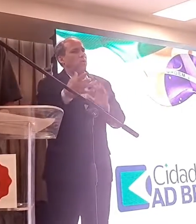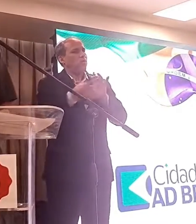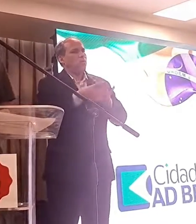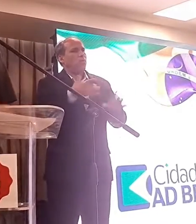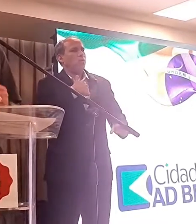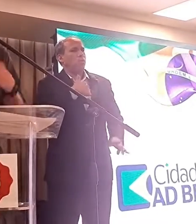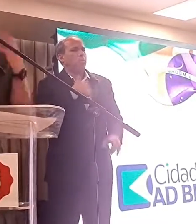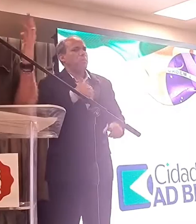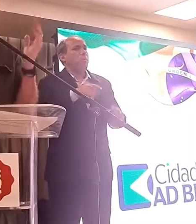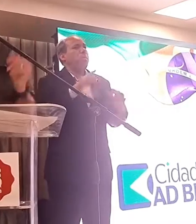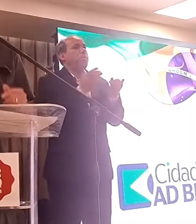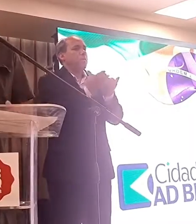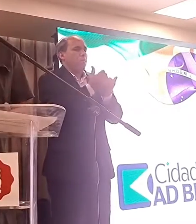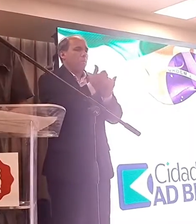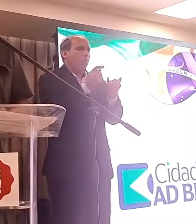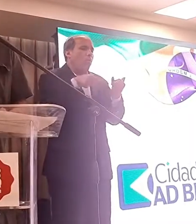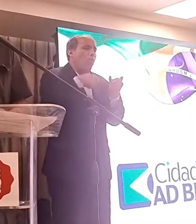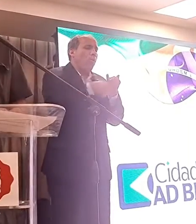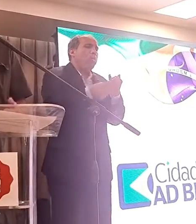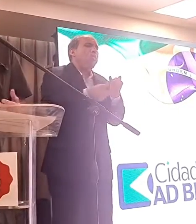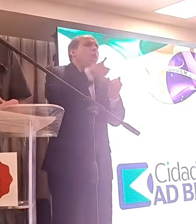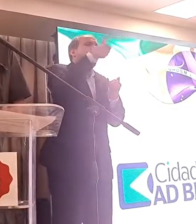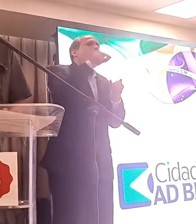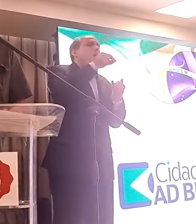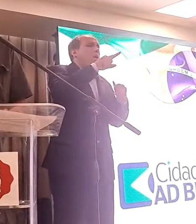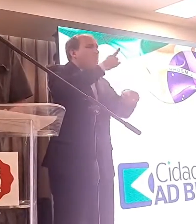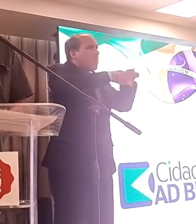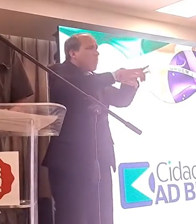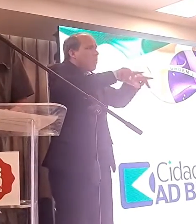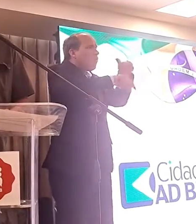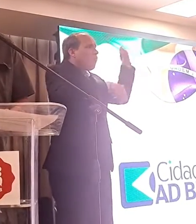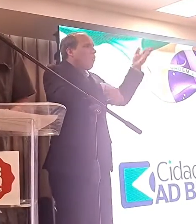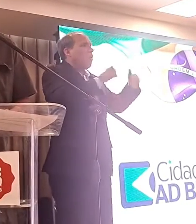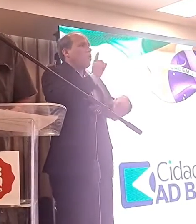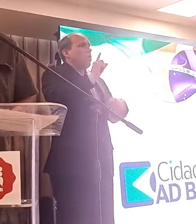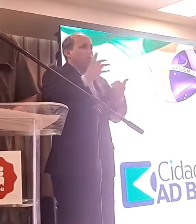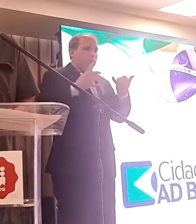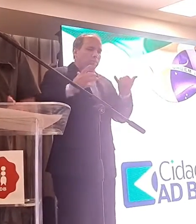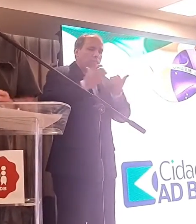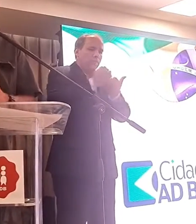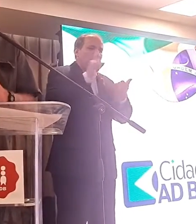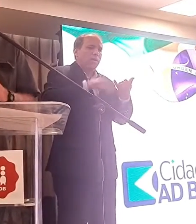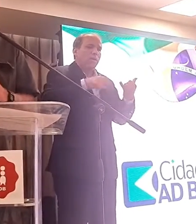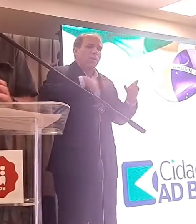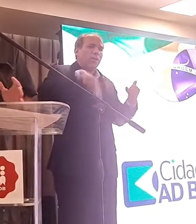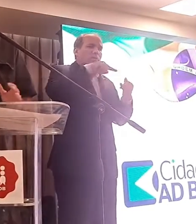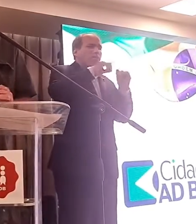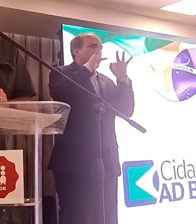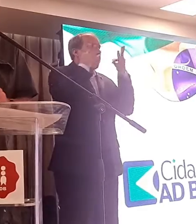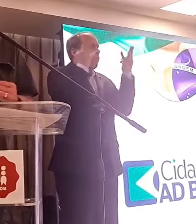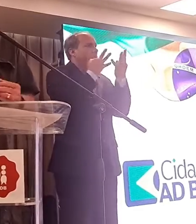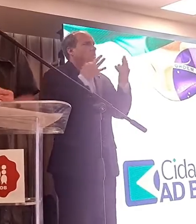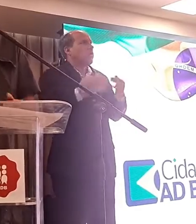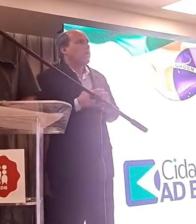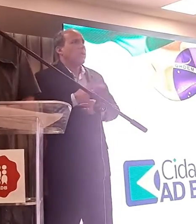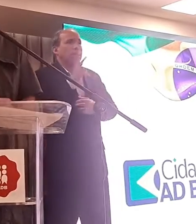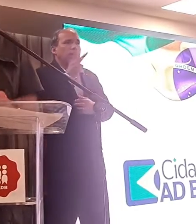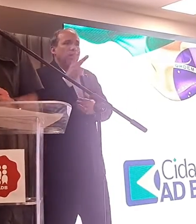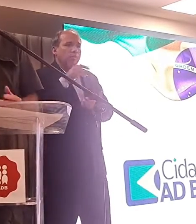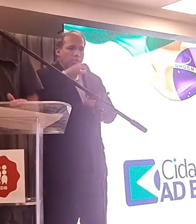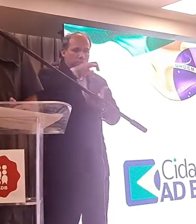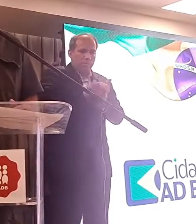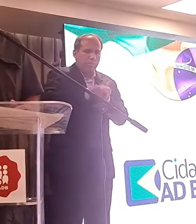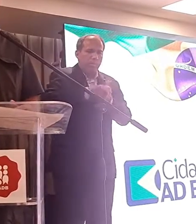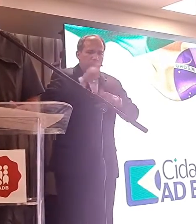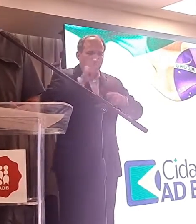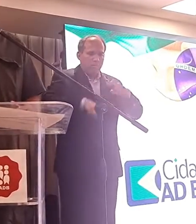ter não é um bem aí fora, é a nossa família. E toda vez, né, que o casal